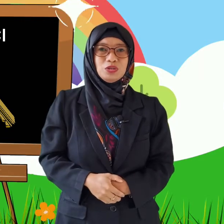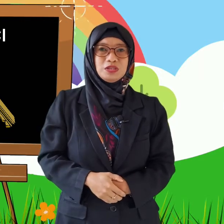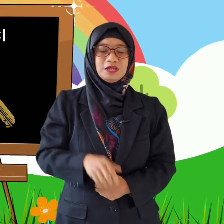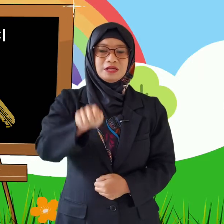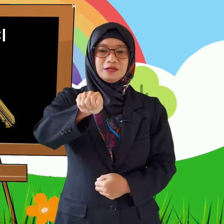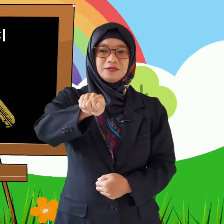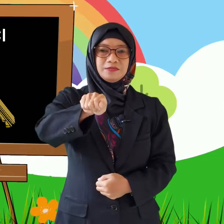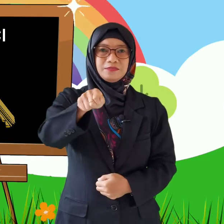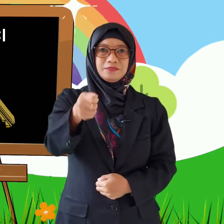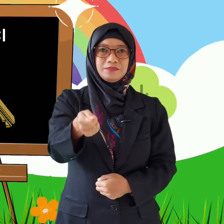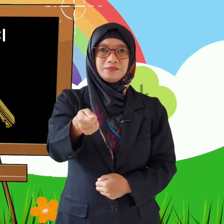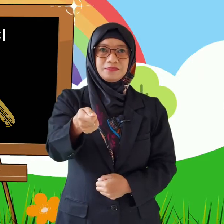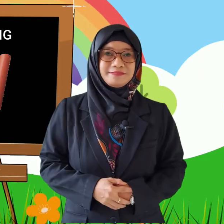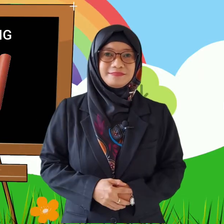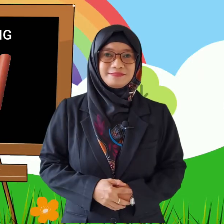Kunci.